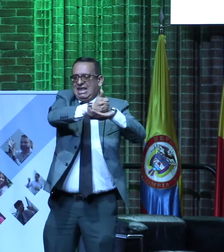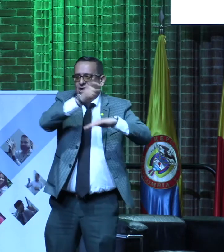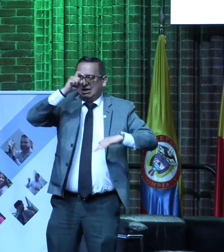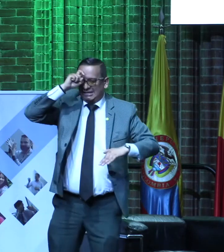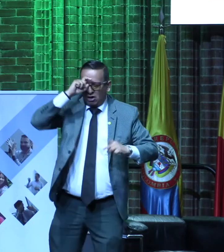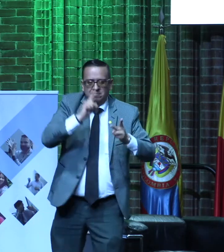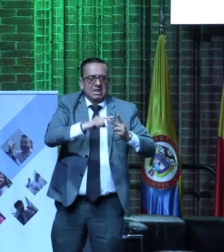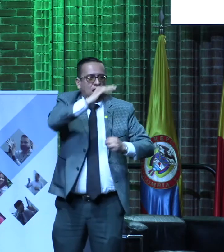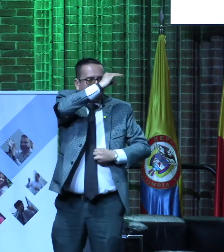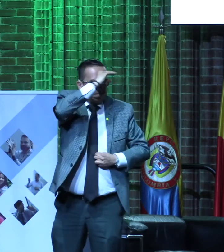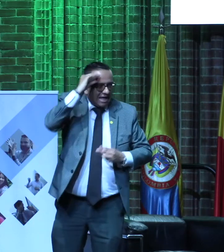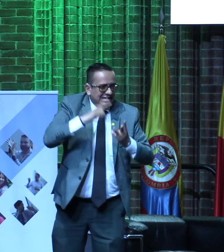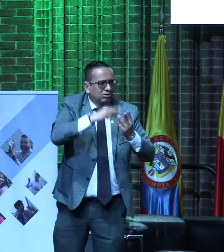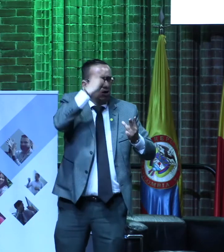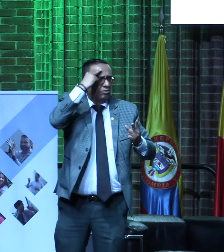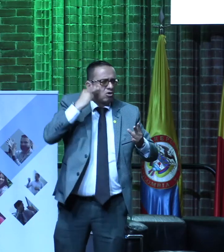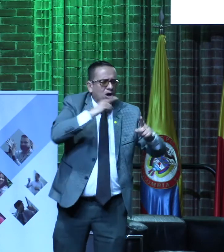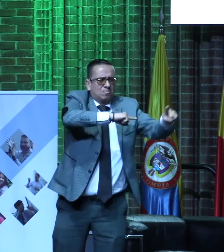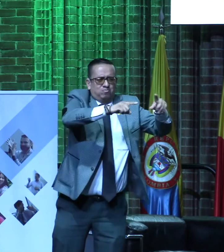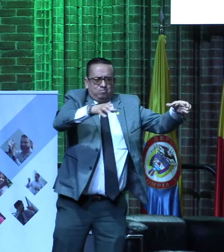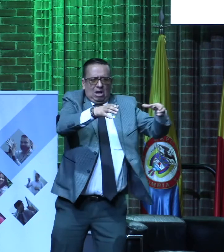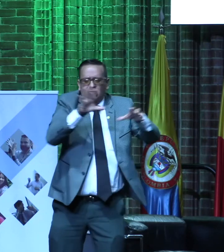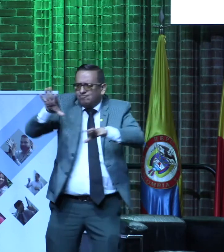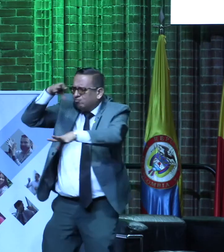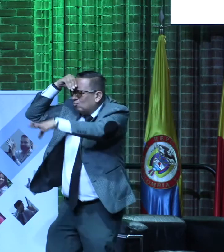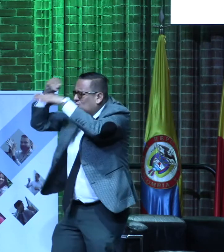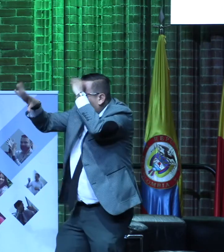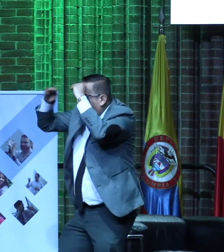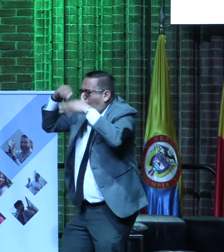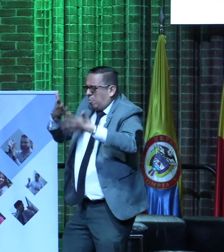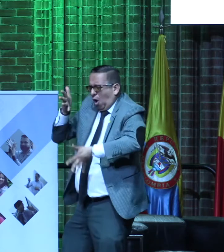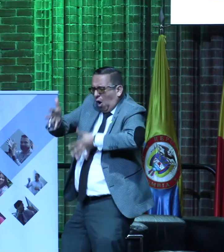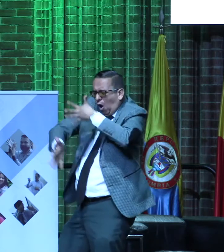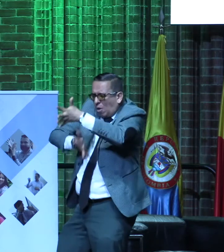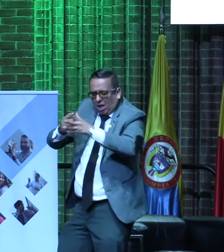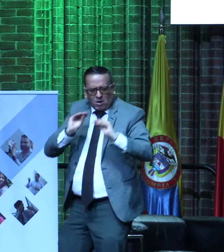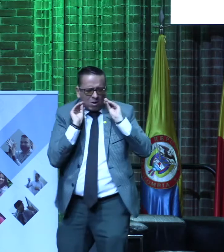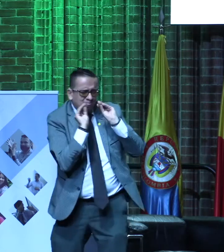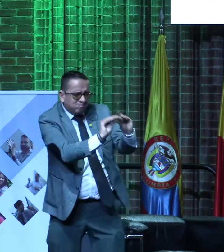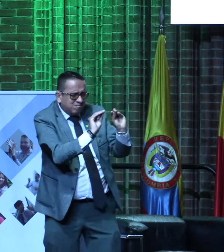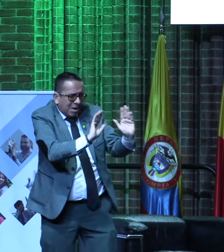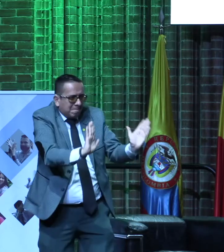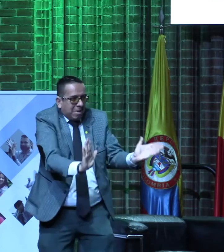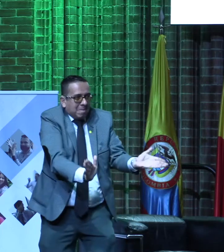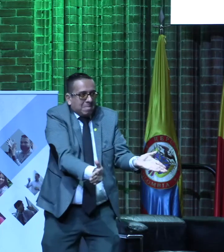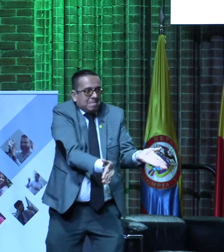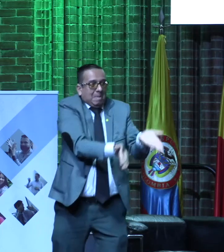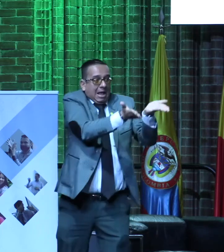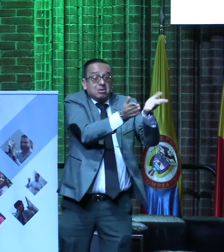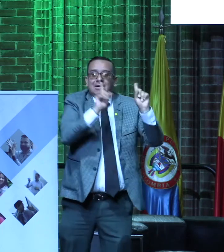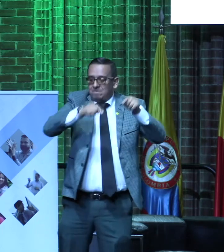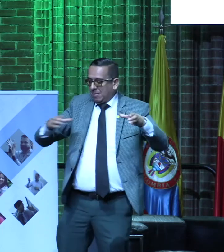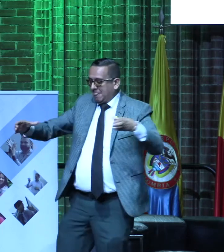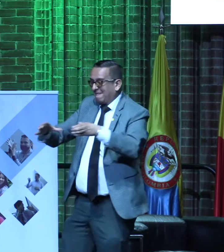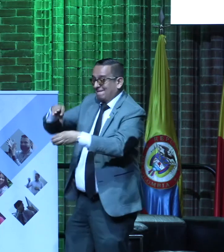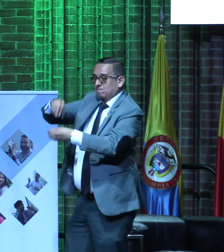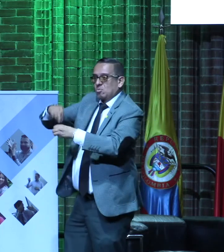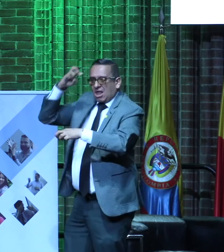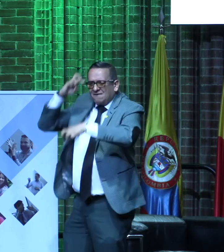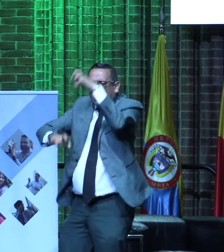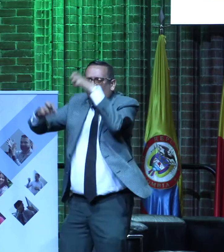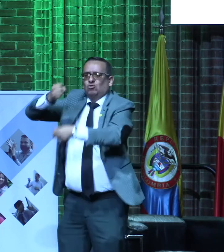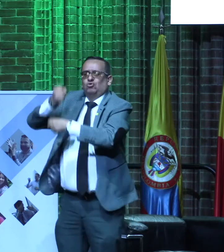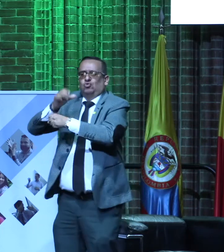sordas y como funcionarios sordos realizamos acciones de formación en torno a la lengua de señas colombiana a estos funcionarios que